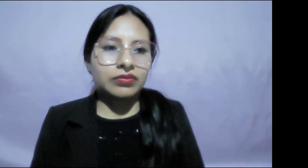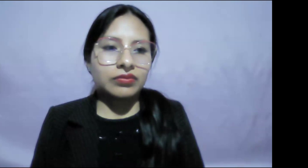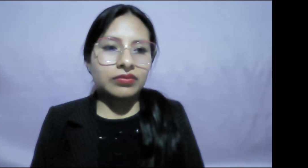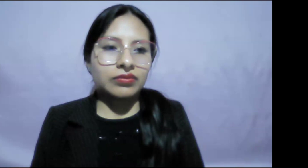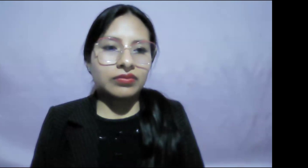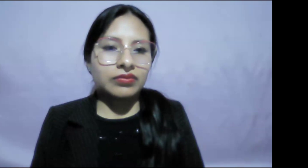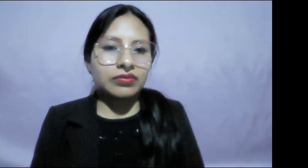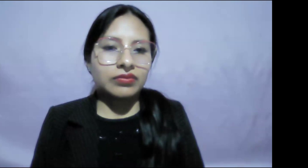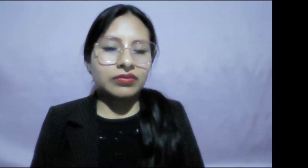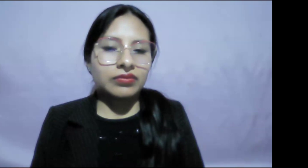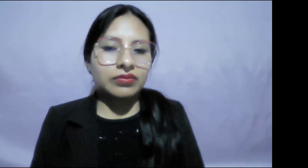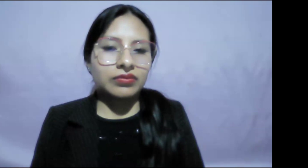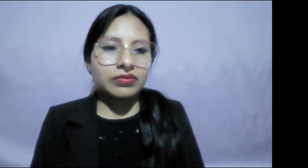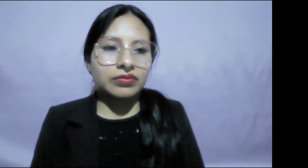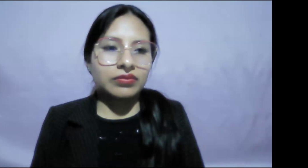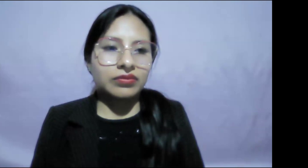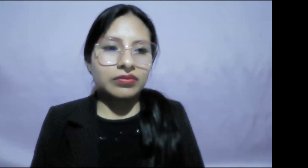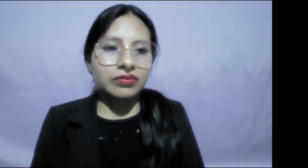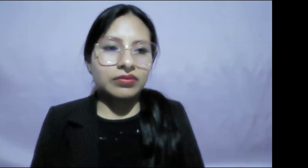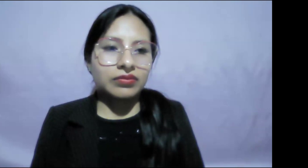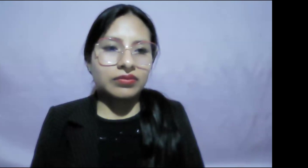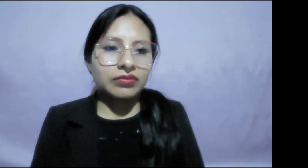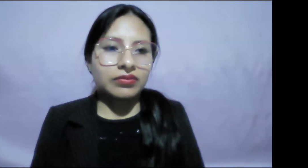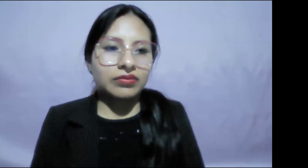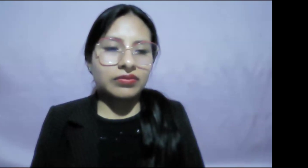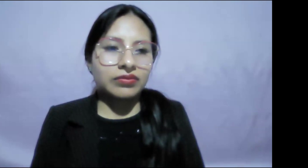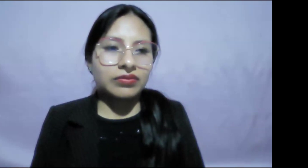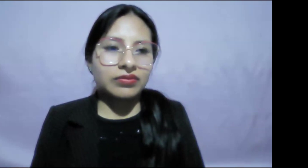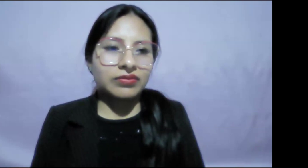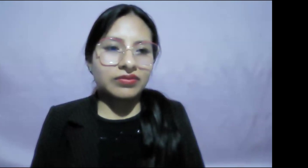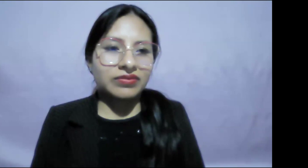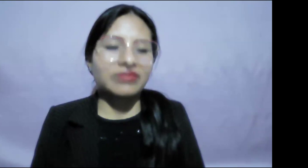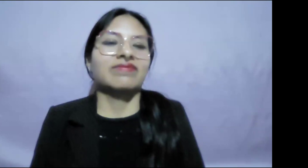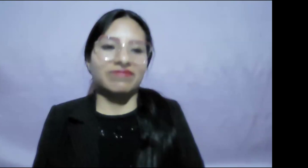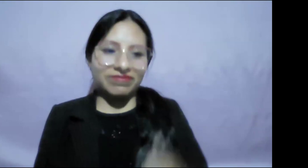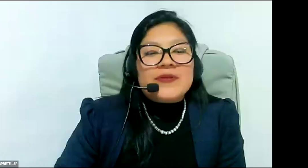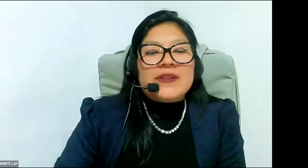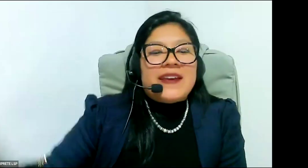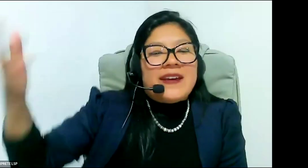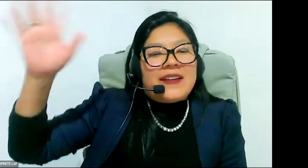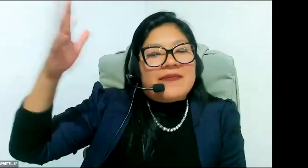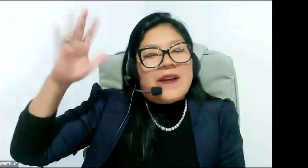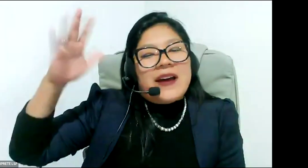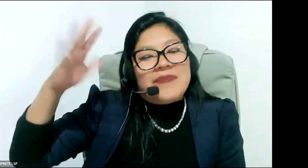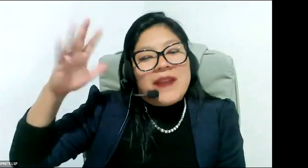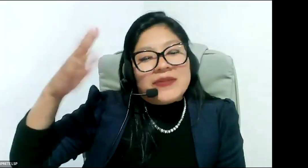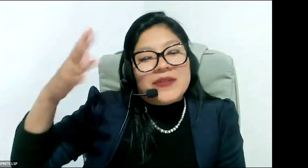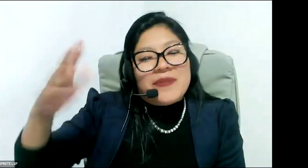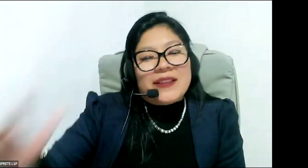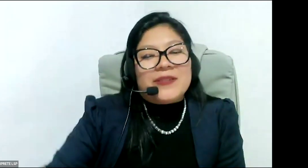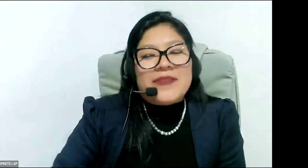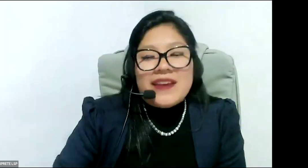Ajá muy bien Tobías excelente cómo está muy bien